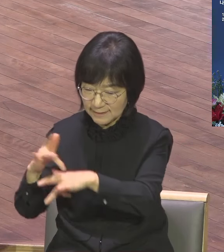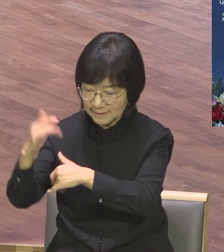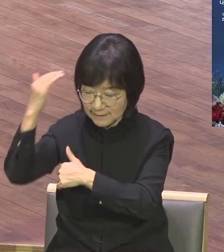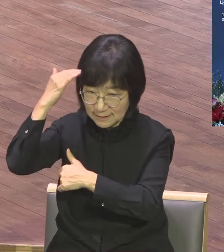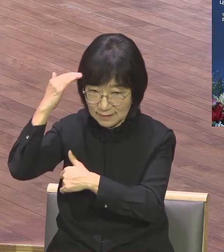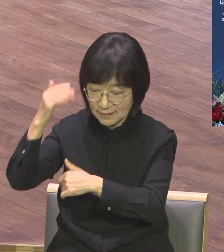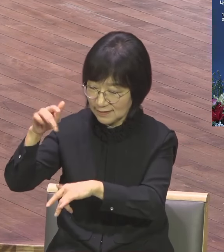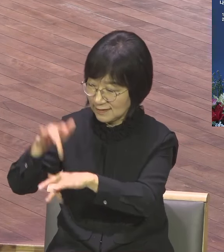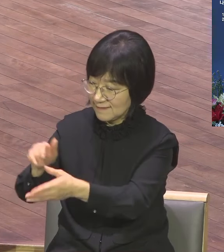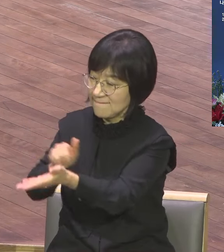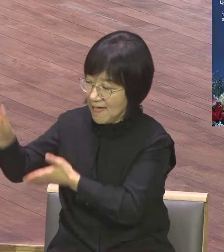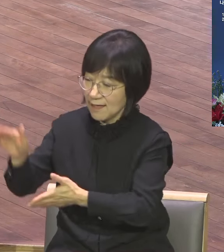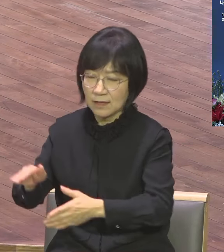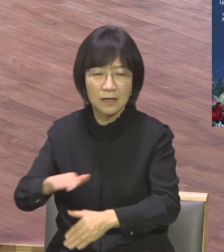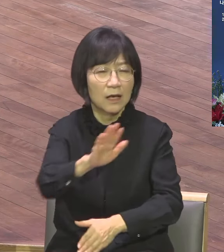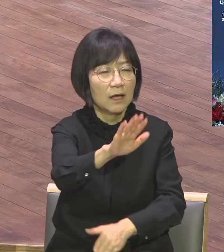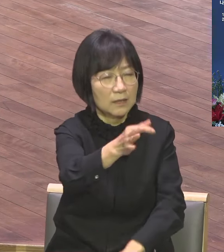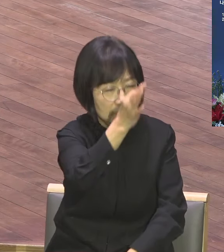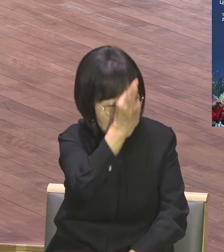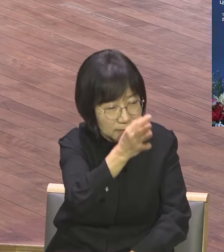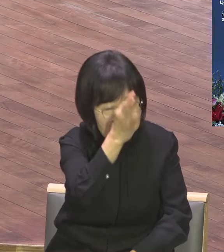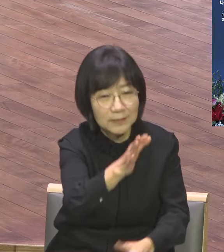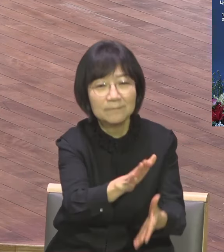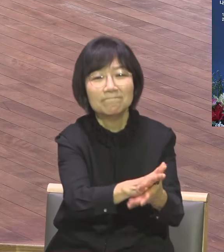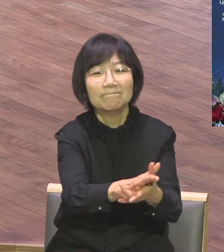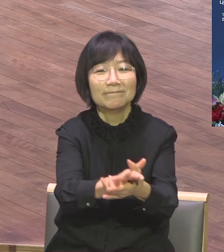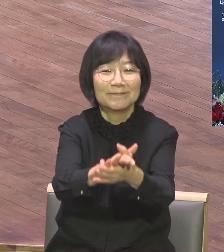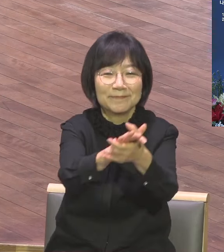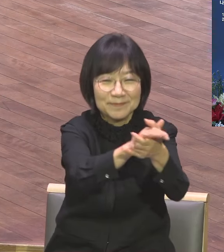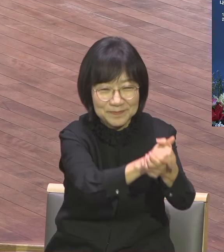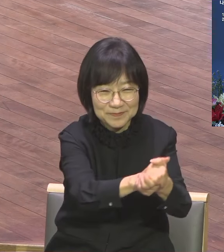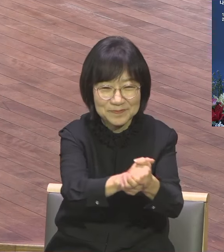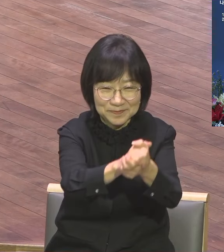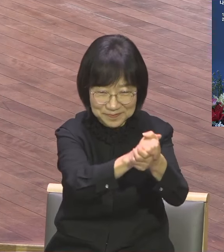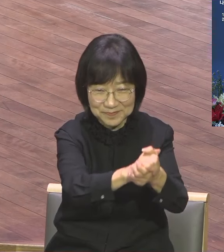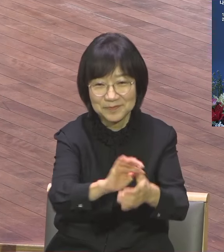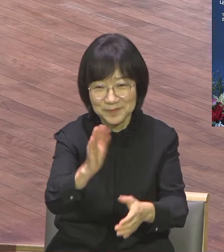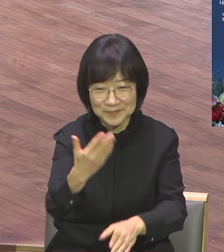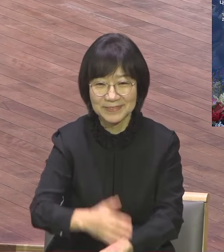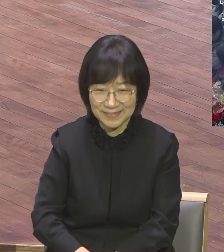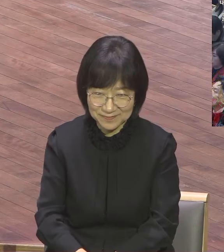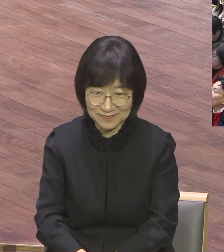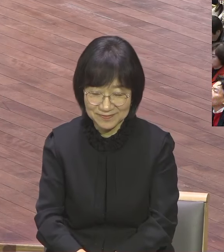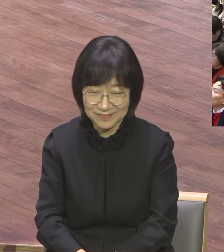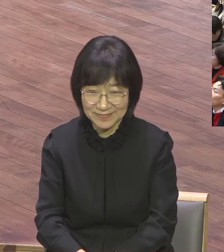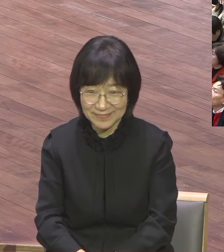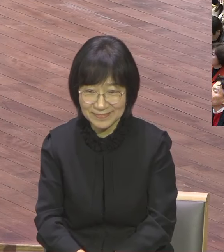물러가라. 그러면서 그 형제를 찾아가서, 그 참회를 찾아가서 하나 되게 하는 것이 성령의 사람이다.